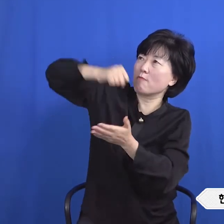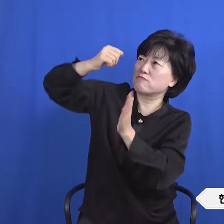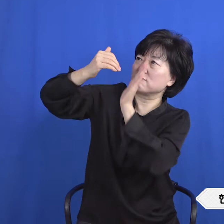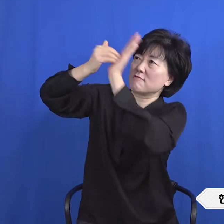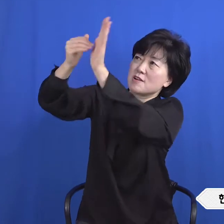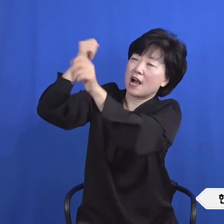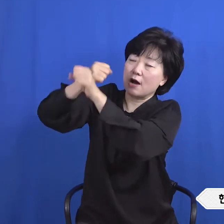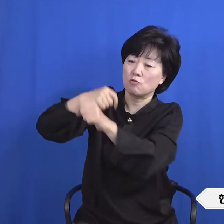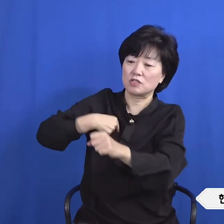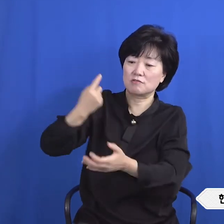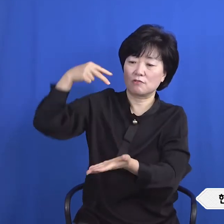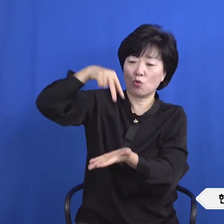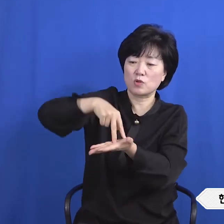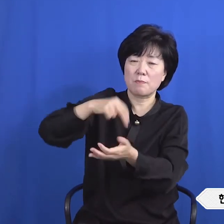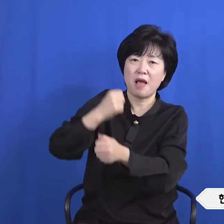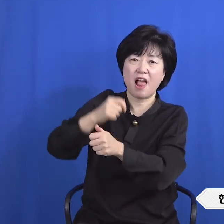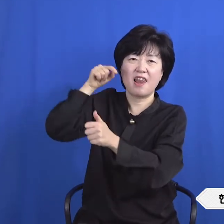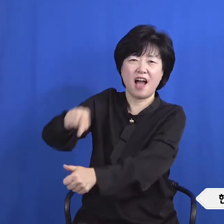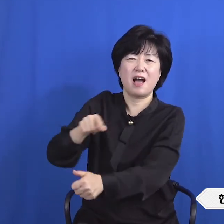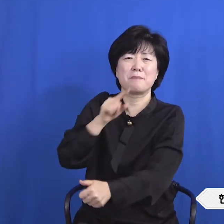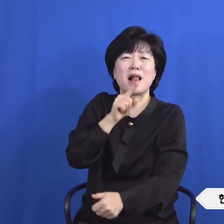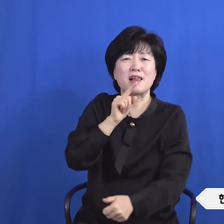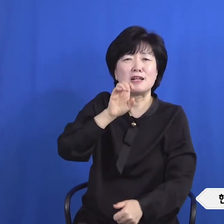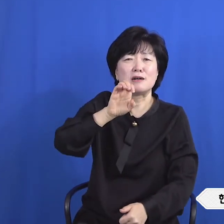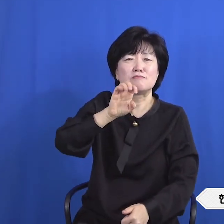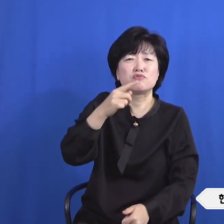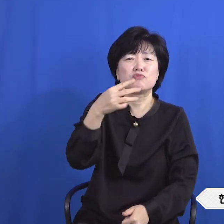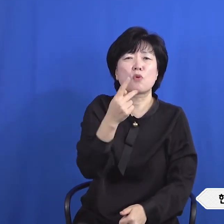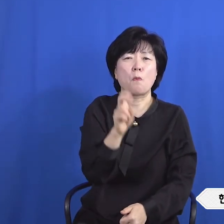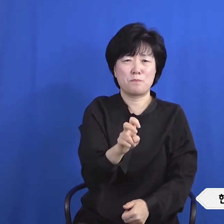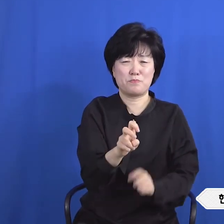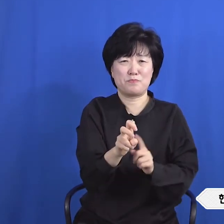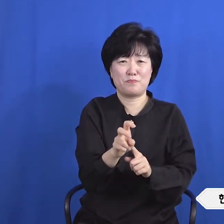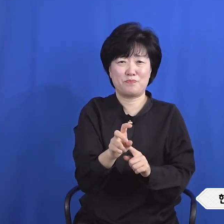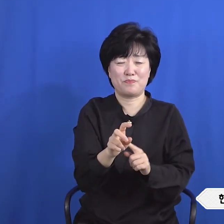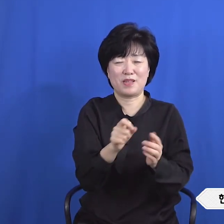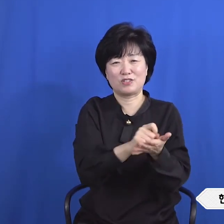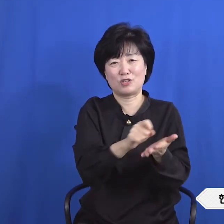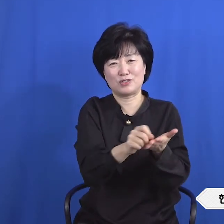프롬이 외쳤습니다. 그것이 죄이지요.